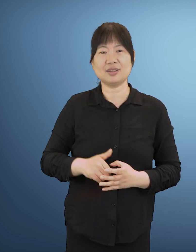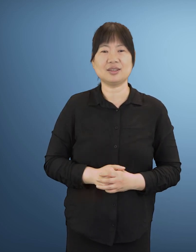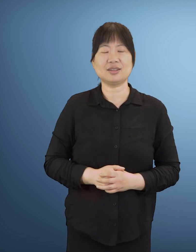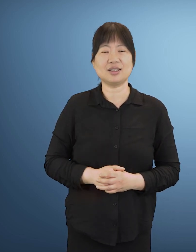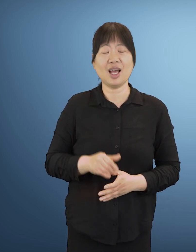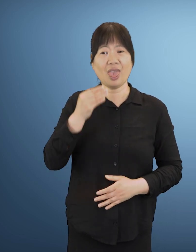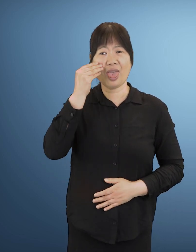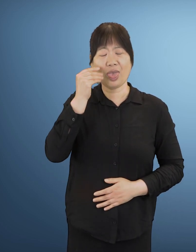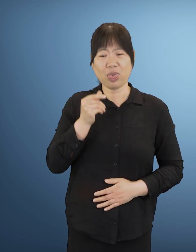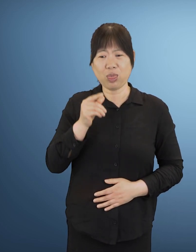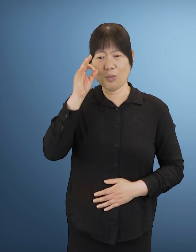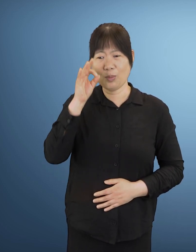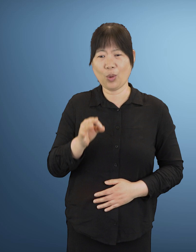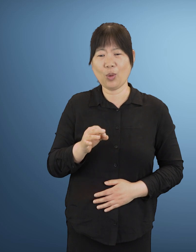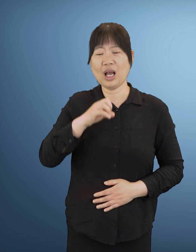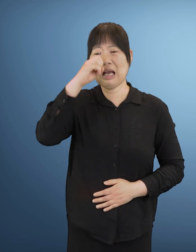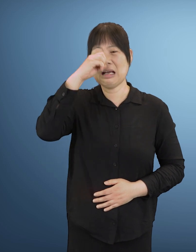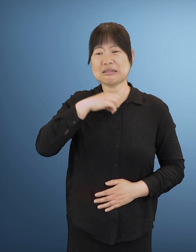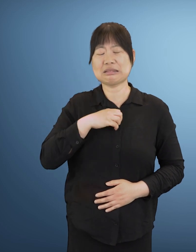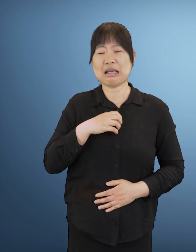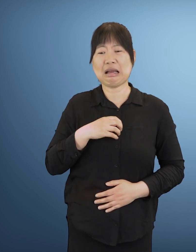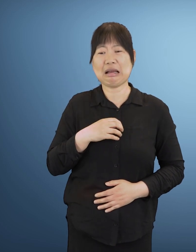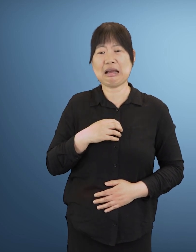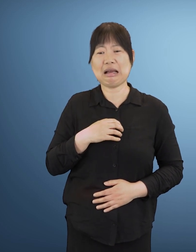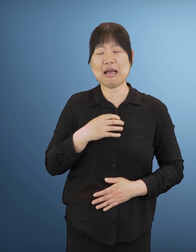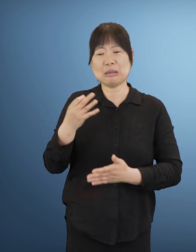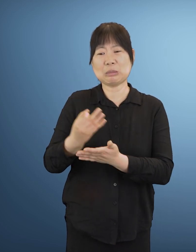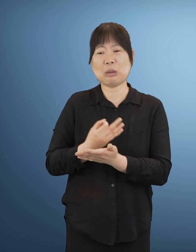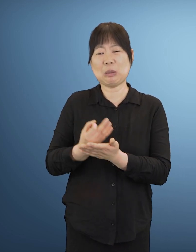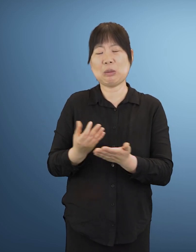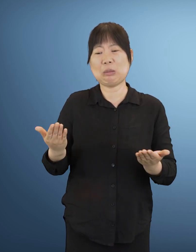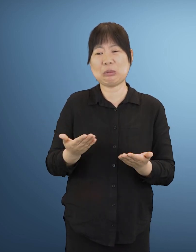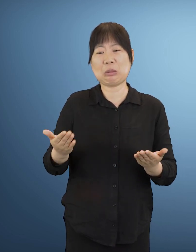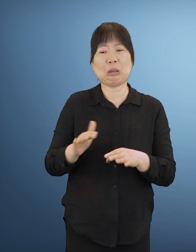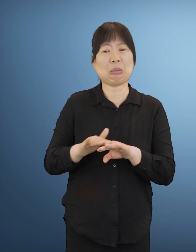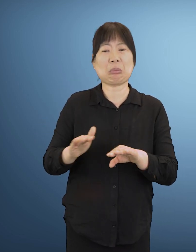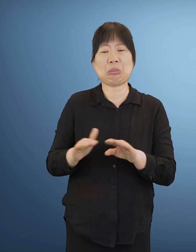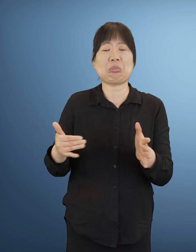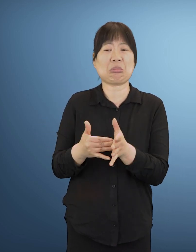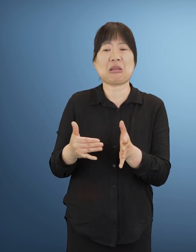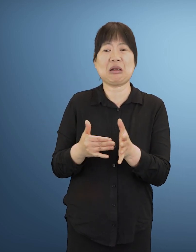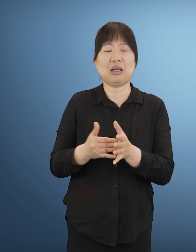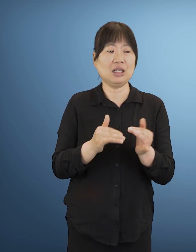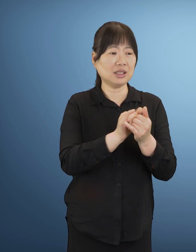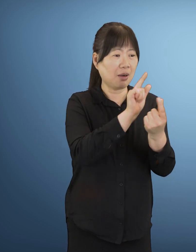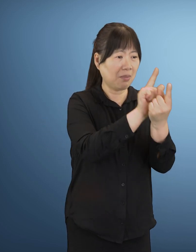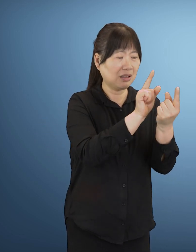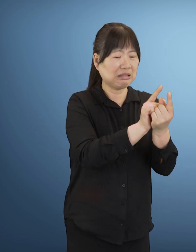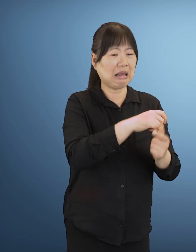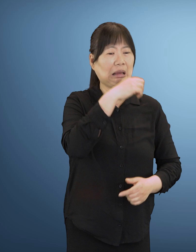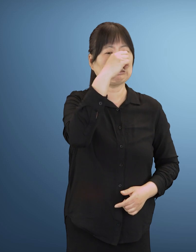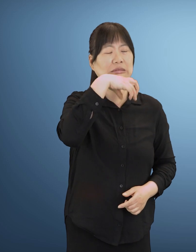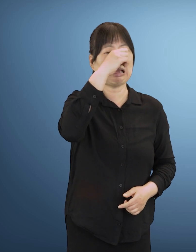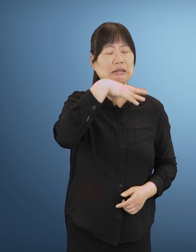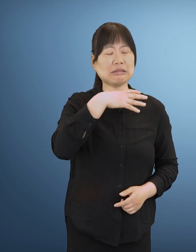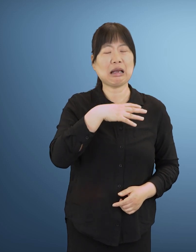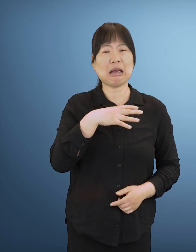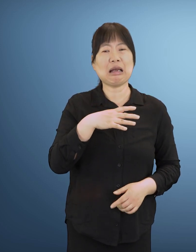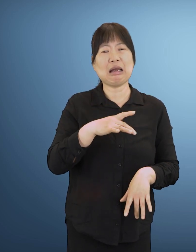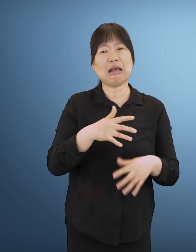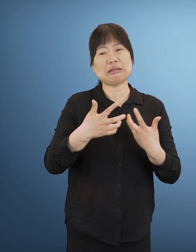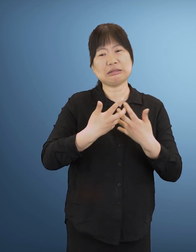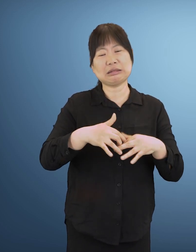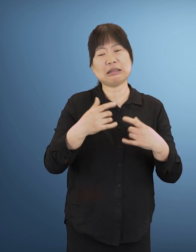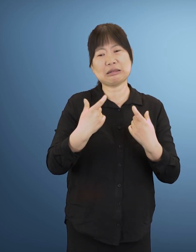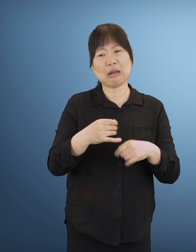익숙하다 보면 이게 그냥 일 처리가 돼버린다. 사람 만나는 것조차 그냥 일이 돼버린다.